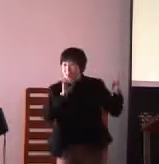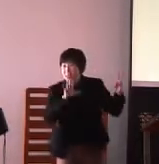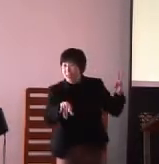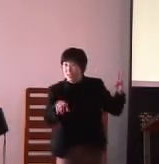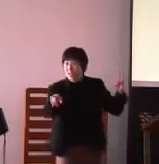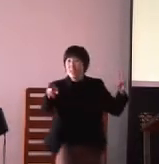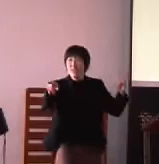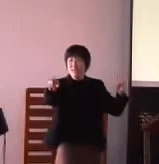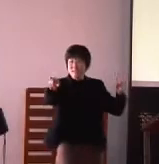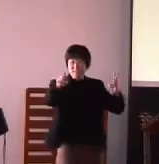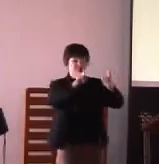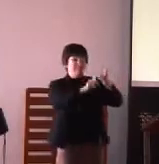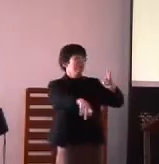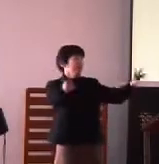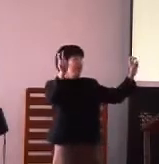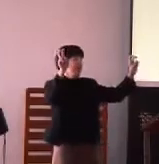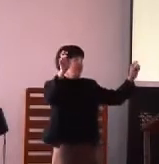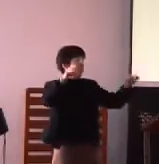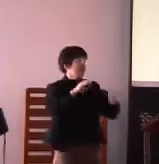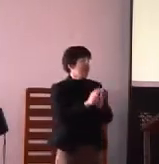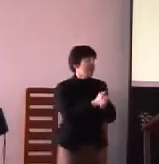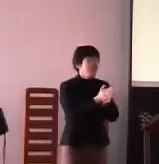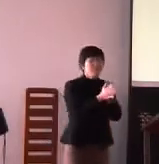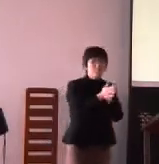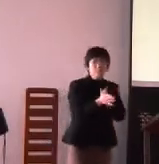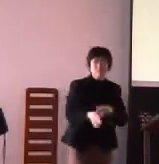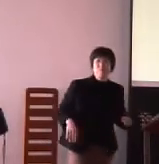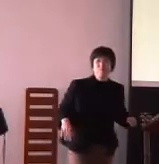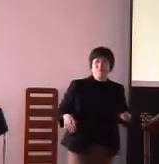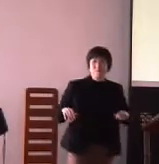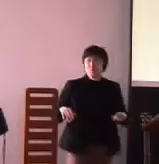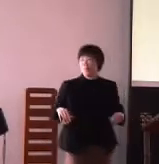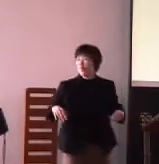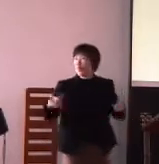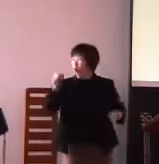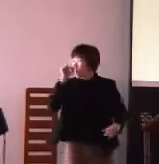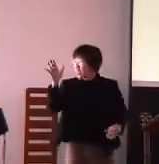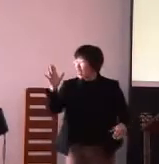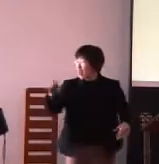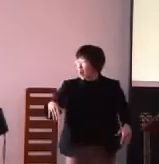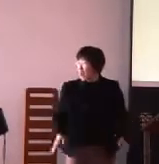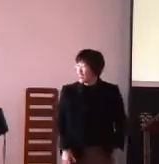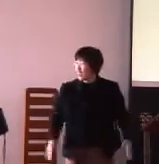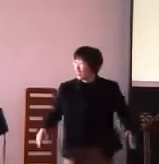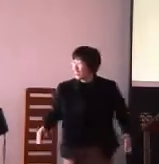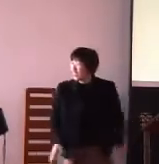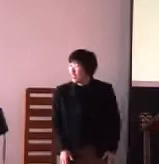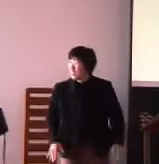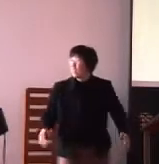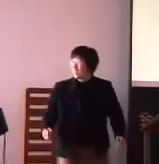広島弁ですね。3番目は賛美を3つしたいと思います。よろしくお願いします